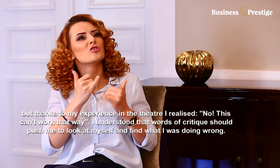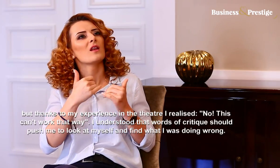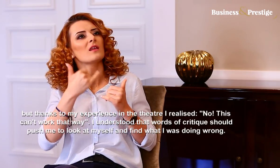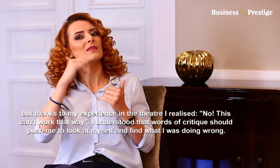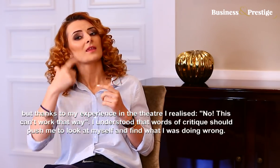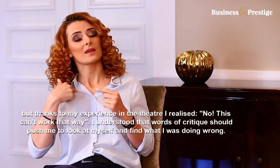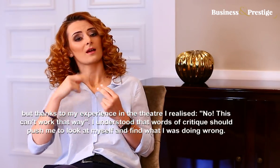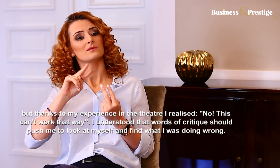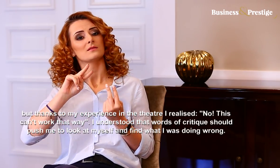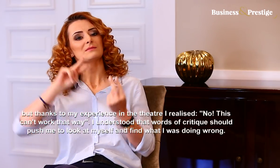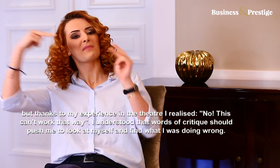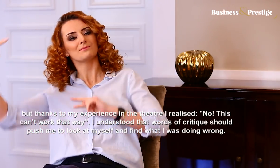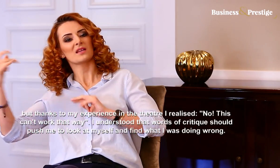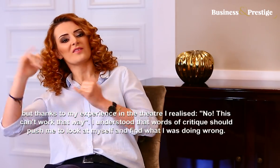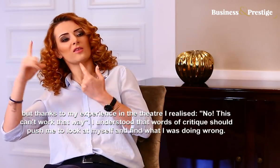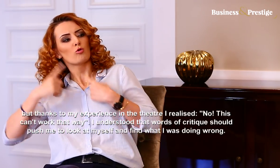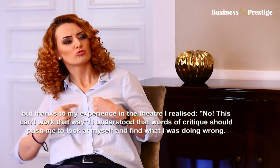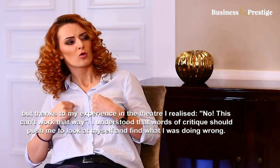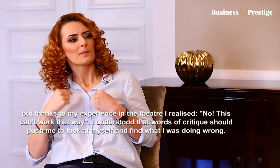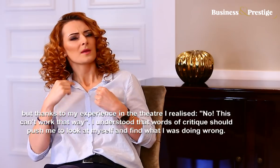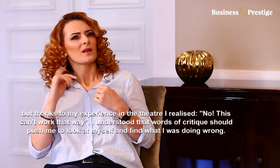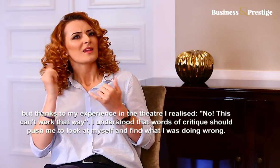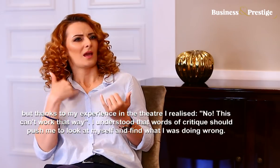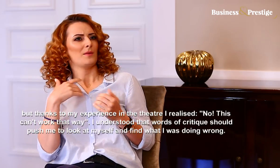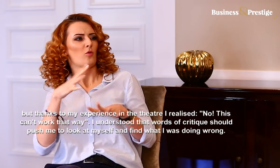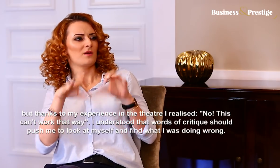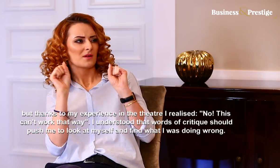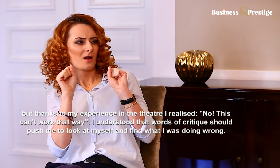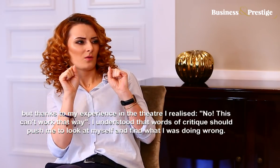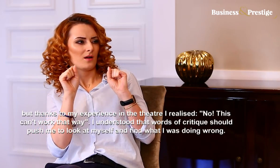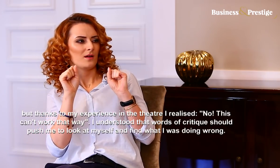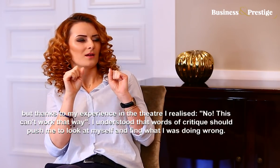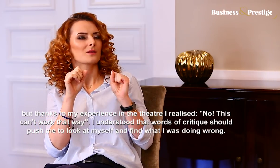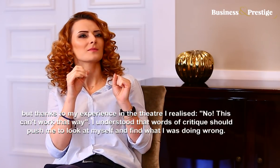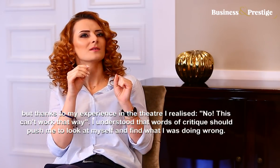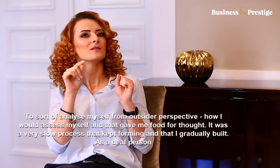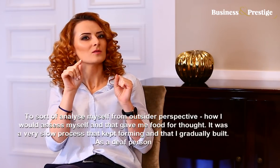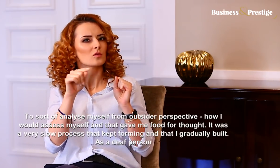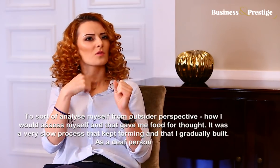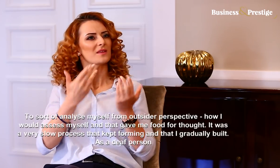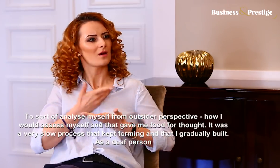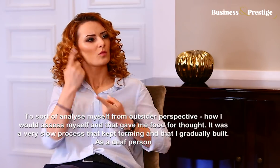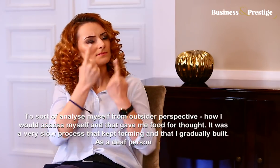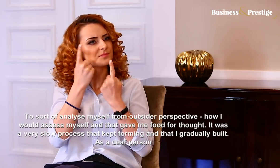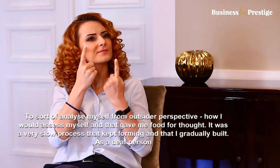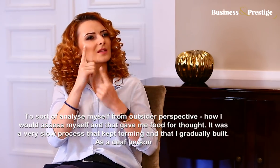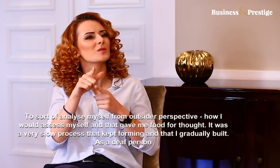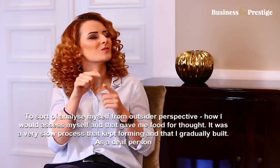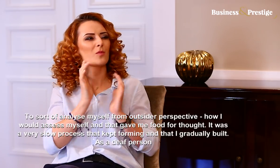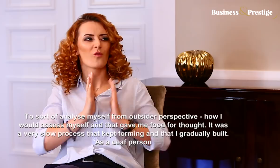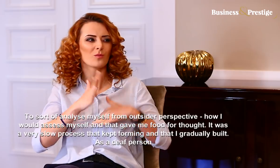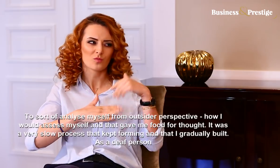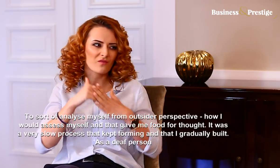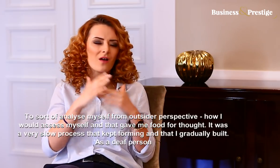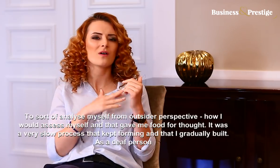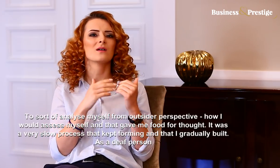Wtedy rozumiałem, że okej, coś źle zrobiłam. Jeżeli jest krytyka, to szukałam w sobie, jakby patrząc z perspektywy drugiej osoby,